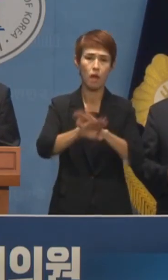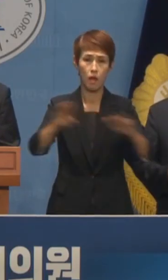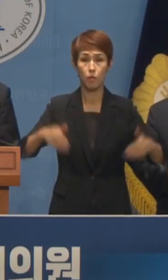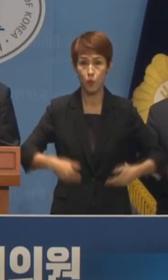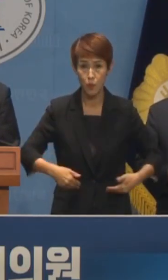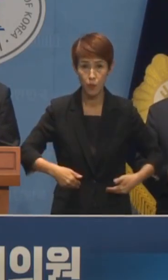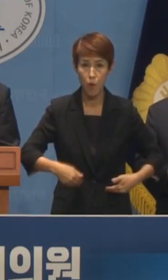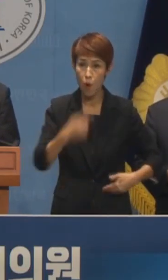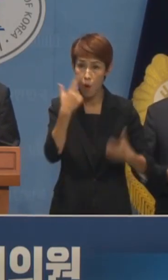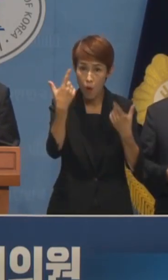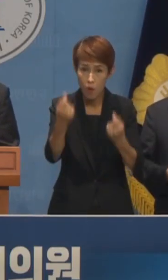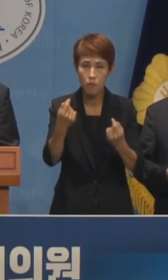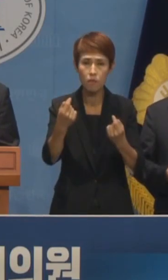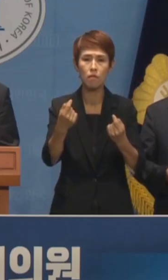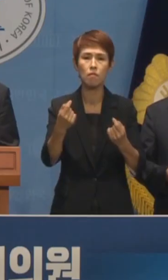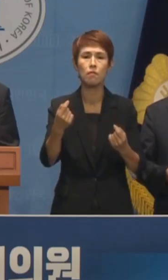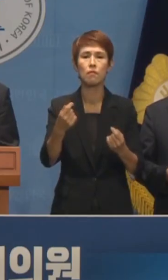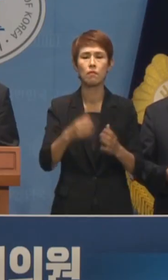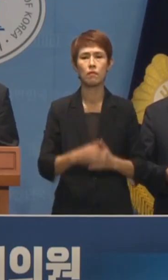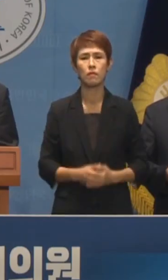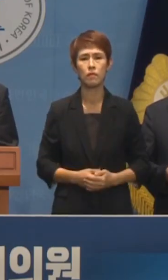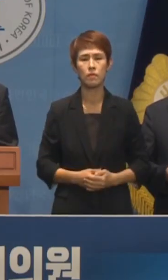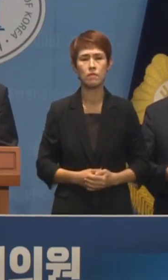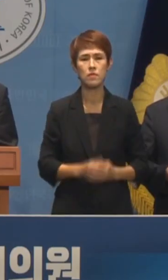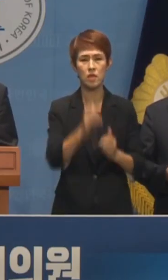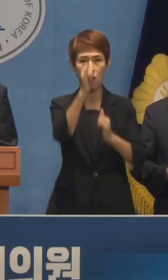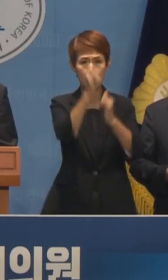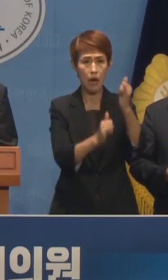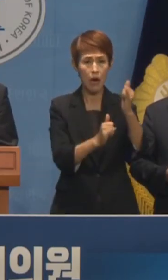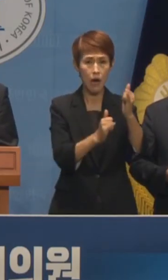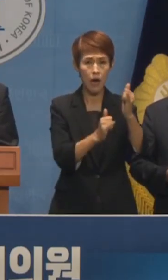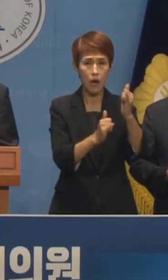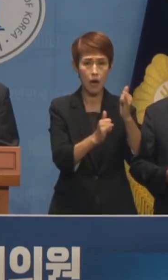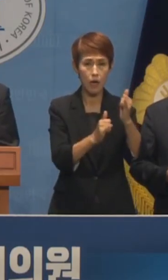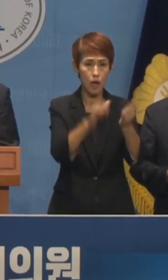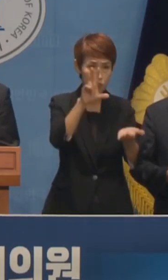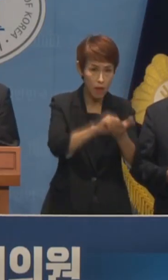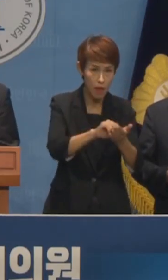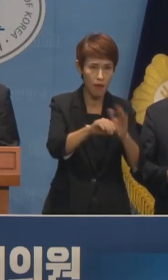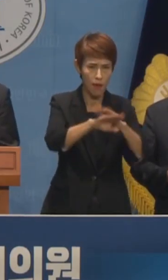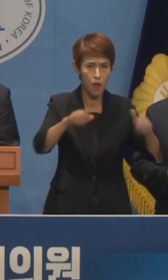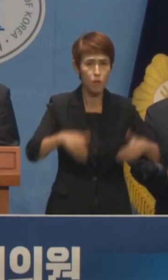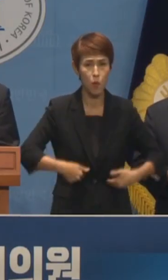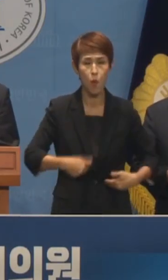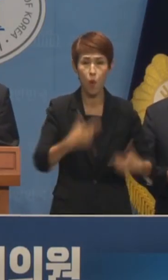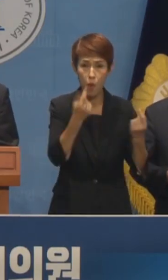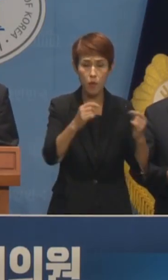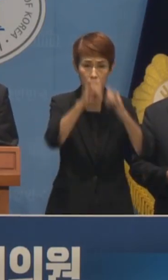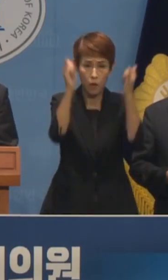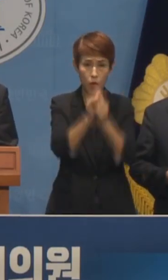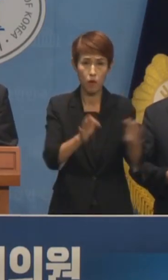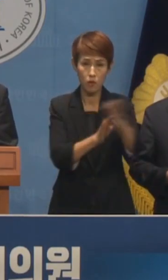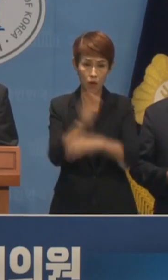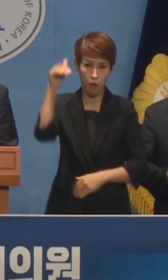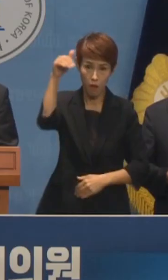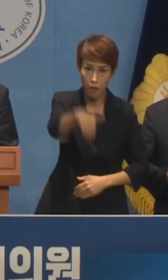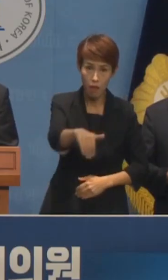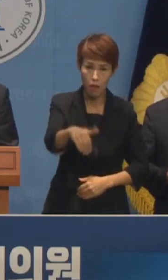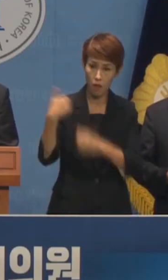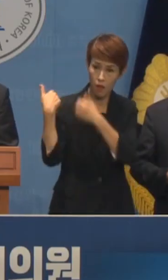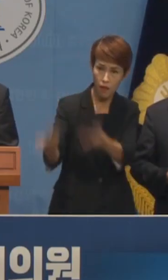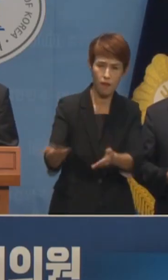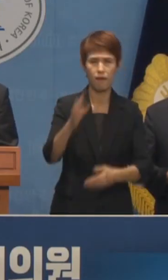위해 역사의 퇴보를 극복해내야 하는 것처럼 사회적 경제 분야의 퇴보도 그저 바라볼 수만은 없습니다.